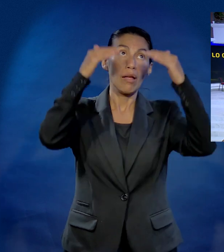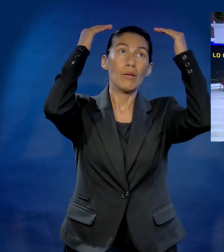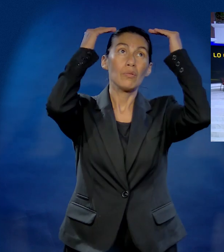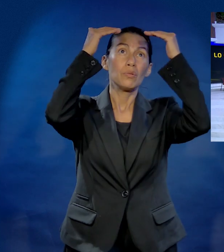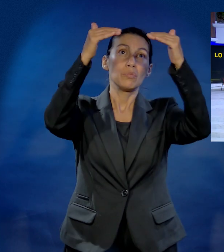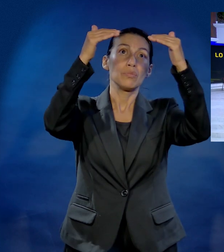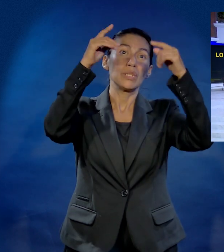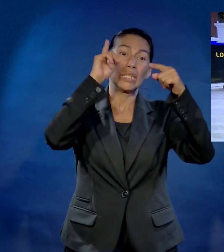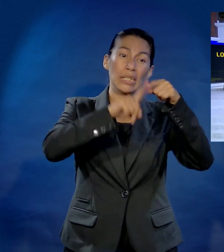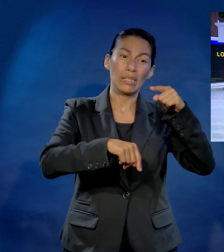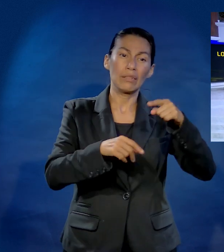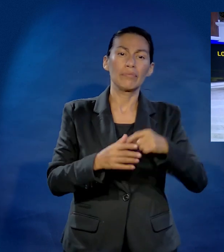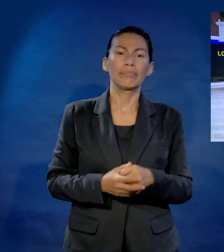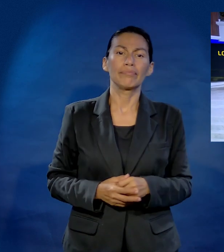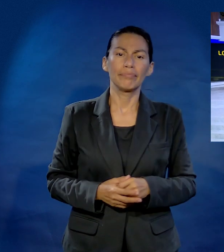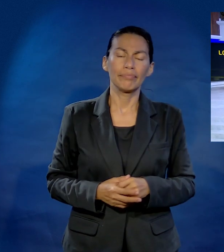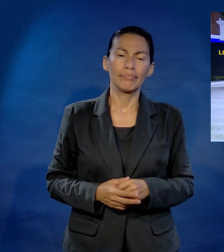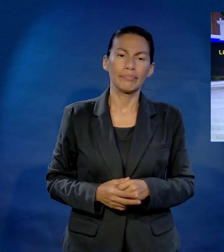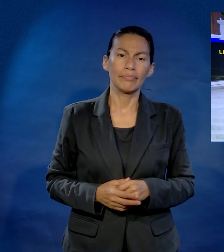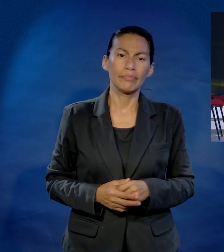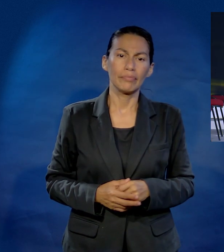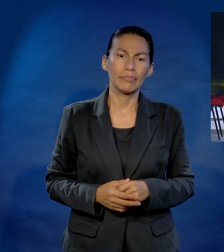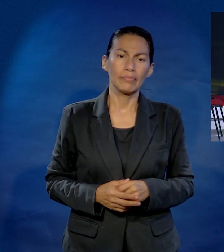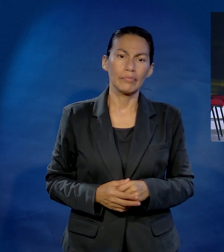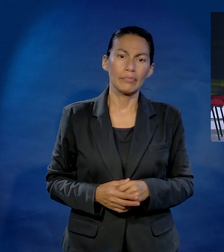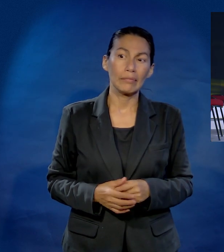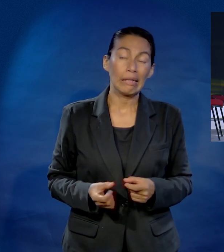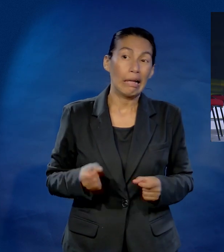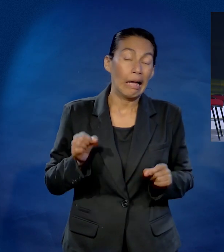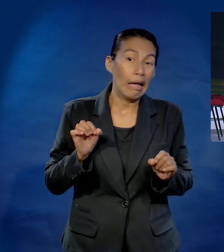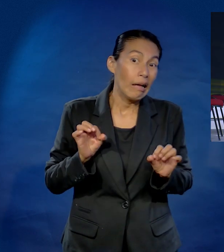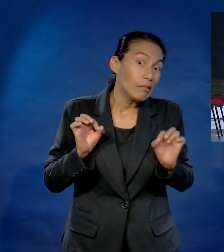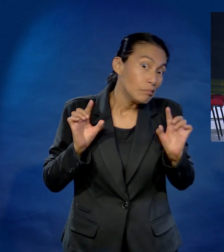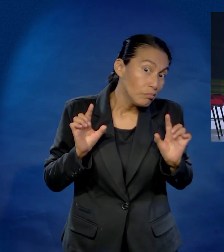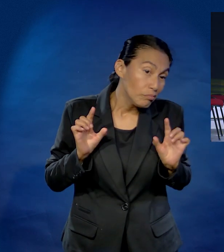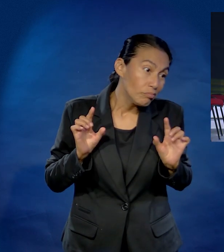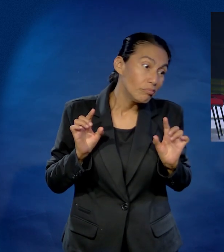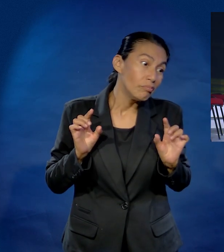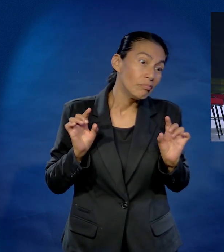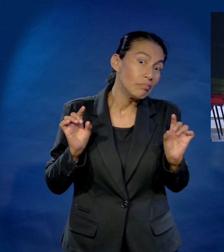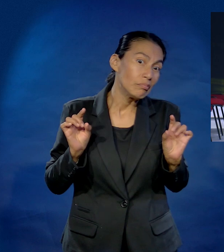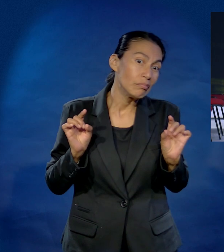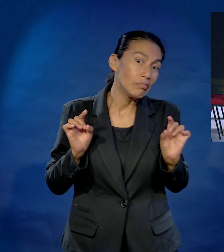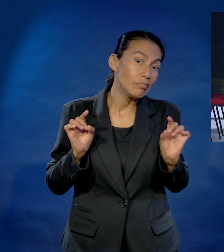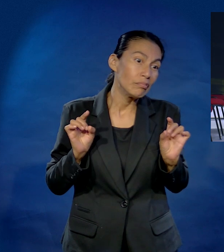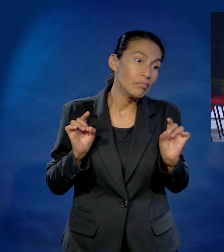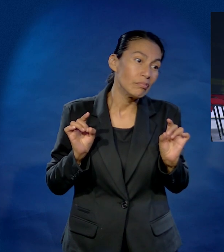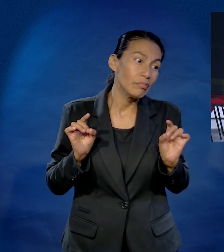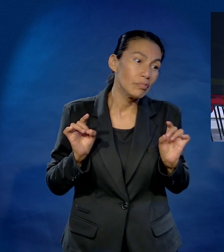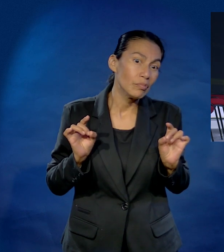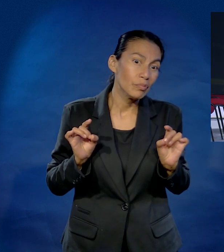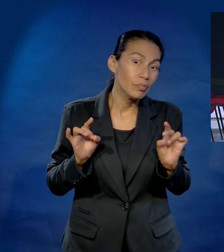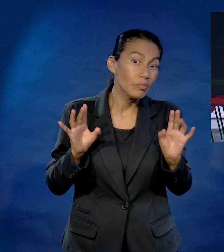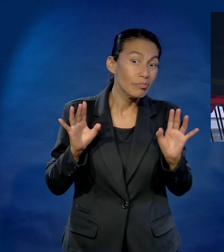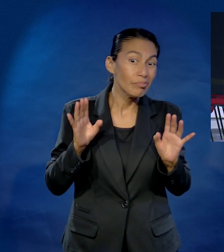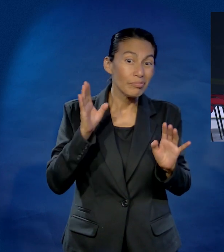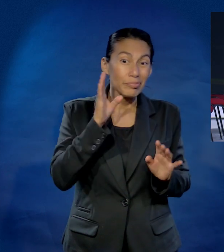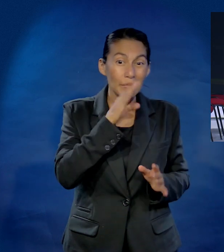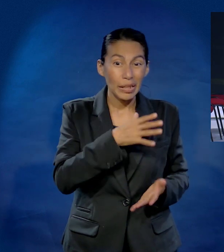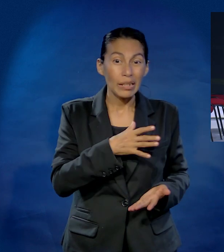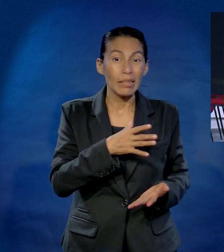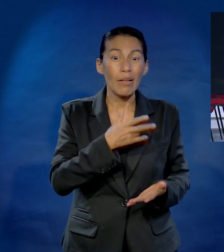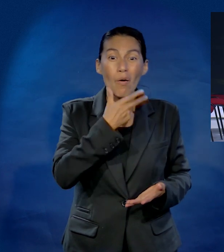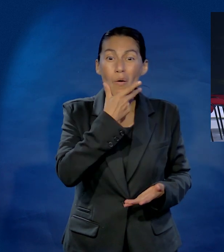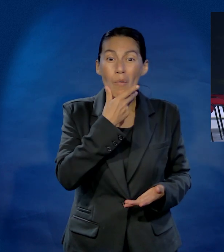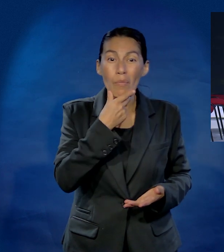iglesia dice que va, entonces yo lo apoyo. Y así fue. La junta lo aprobó y el proceso comenzó. Se empezó a quitar el